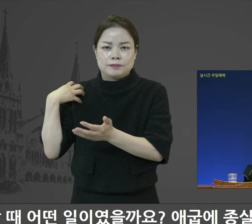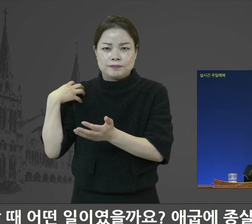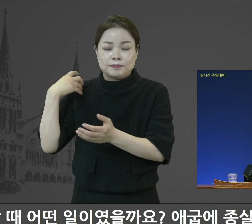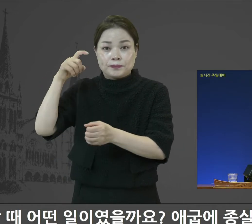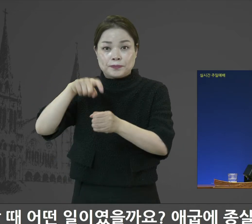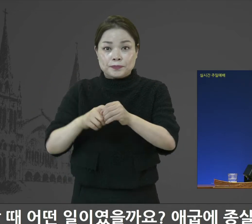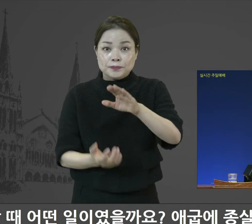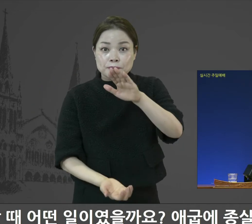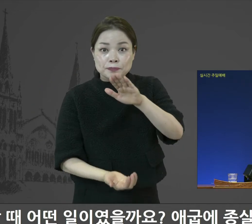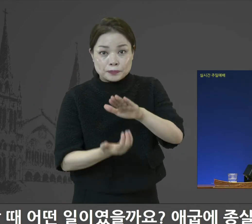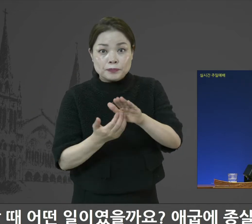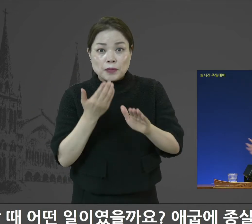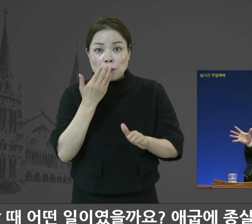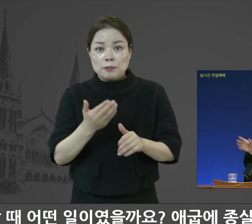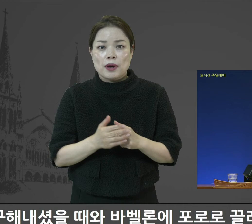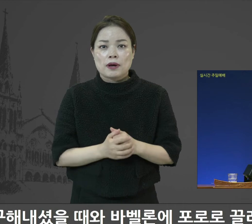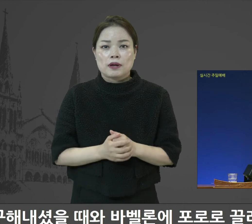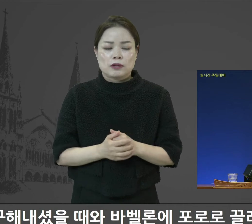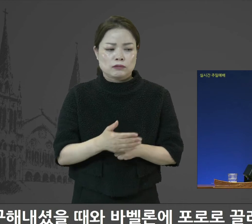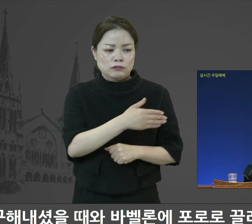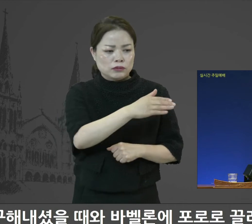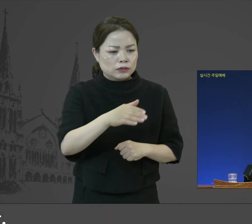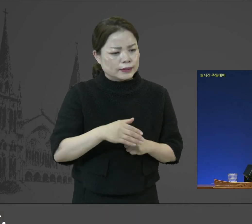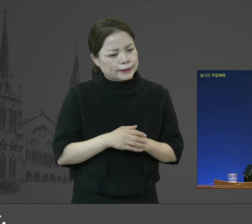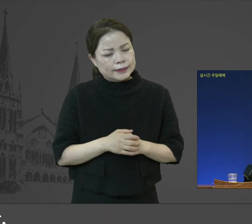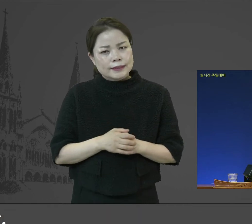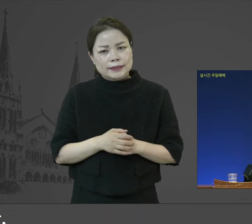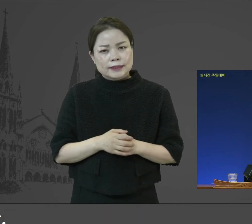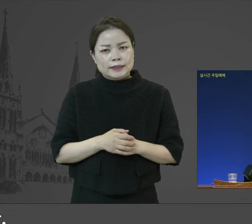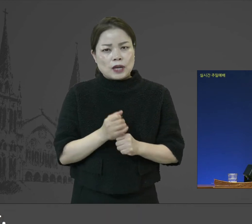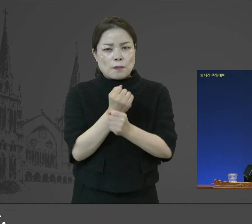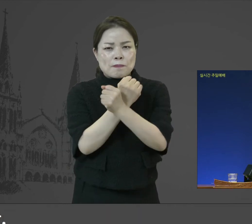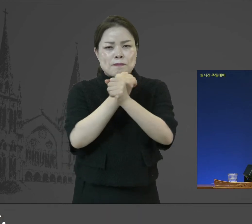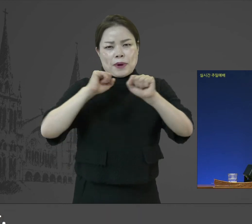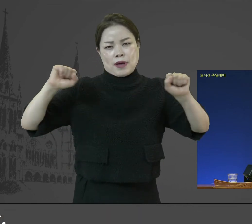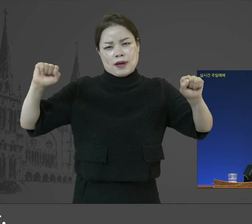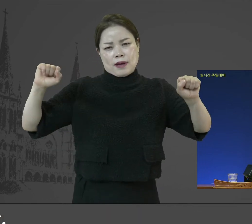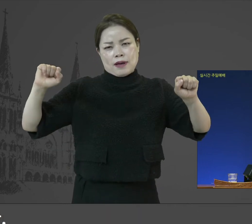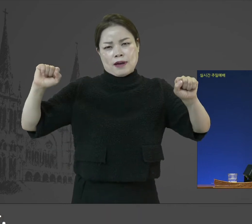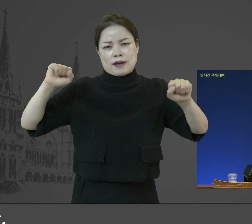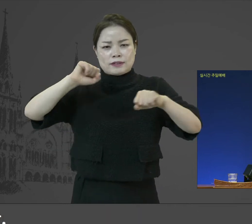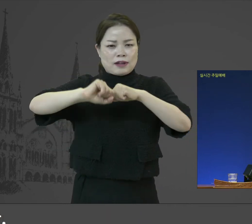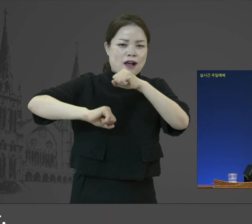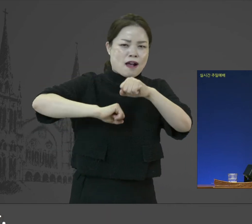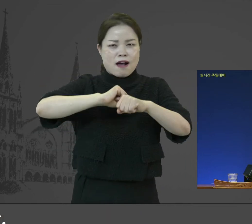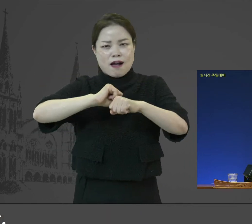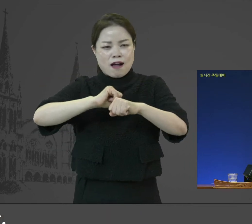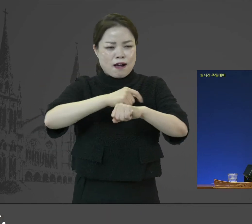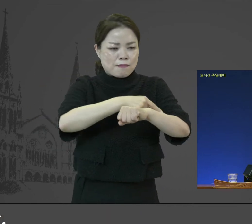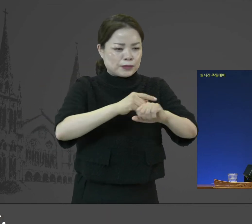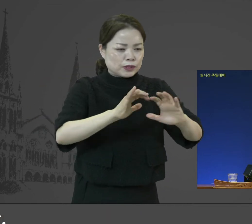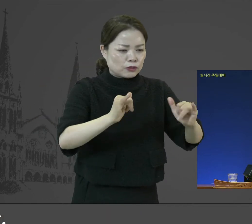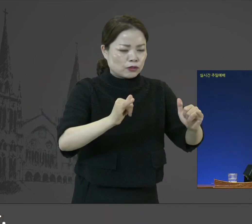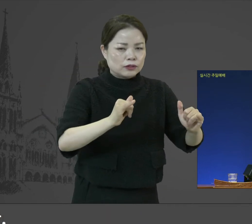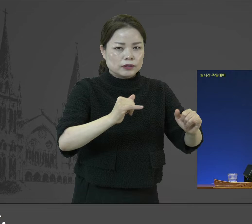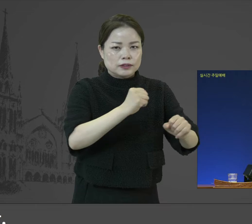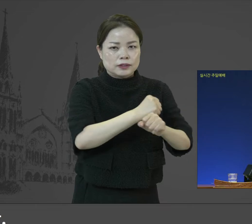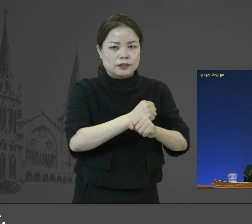겁니다. 아마 우리 민족에게 있어서는 해방되었을 때 하나님이 우리 민족에게 큰 일을